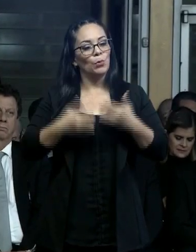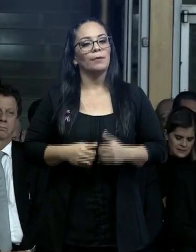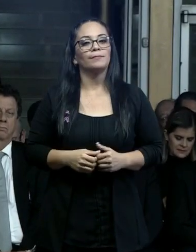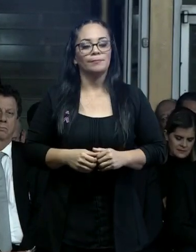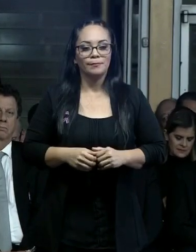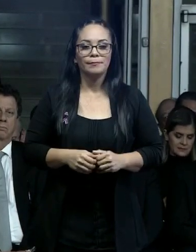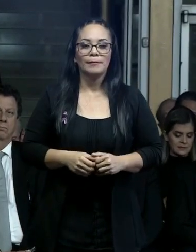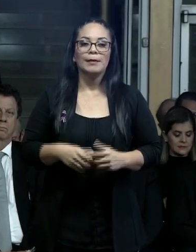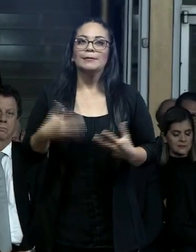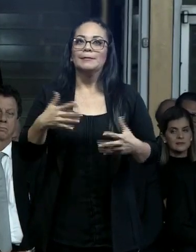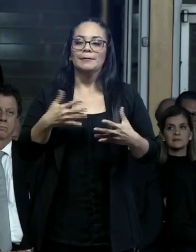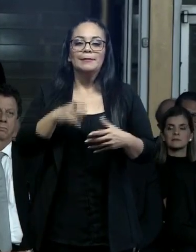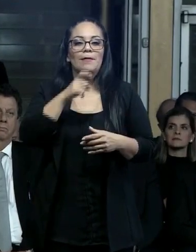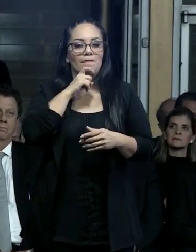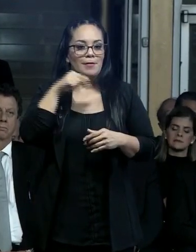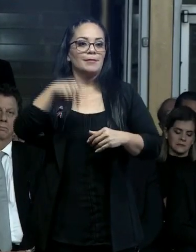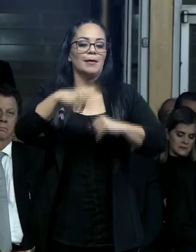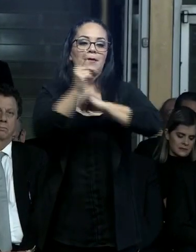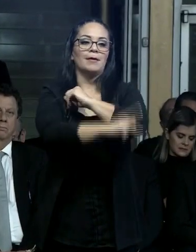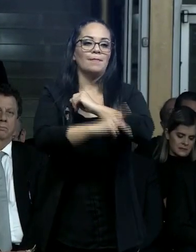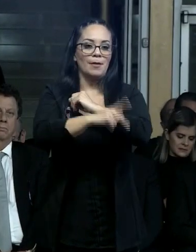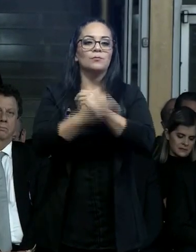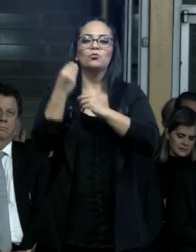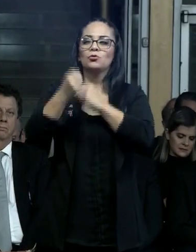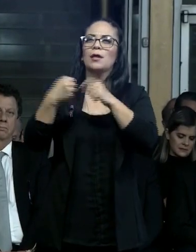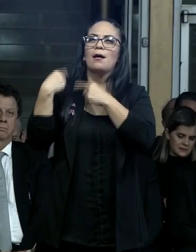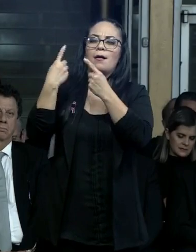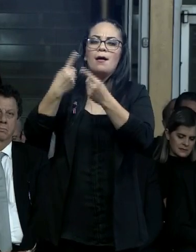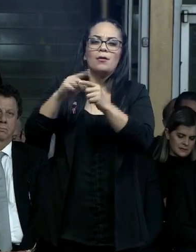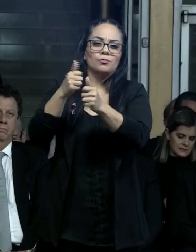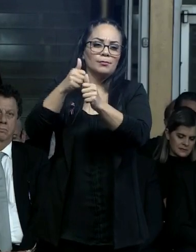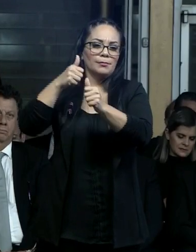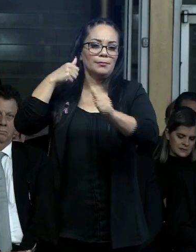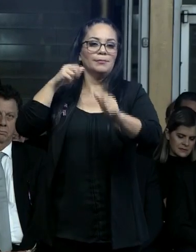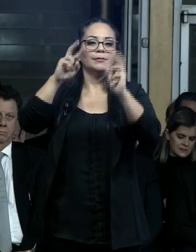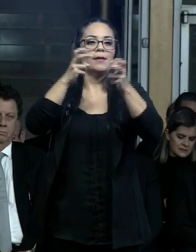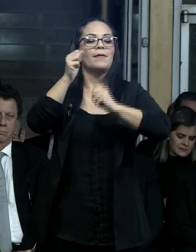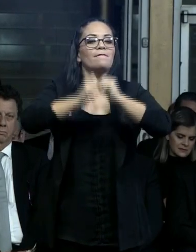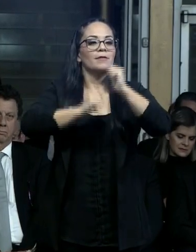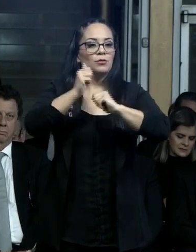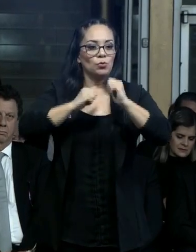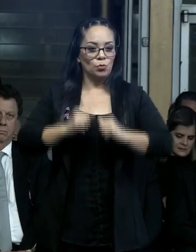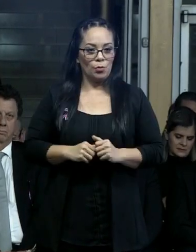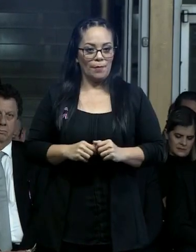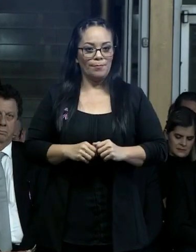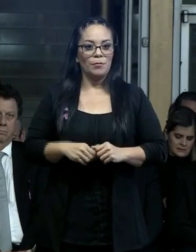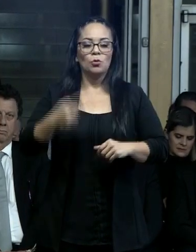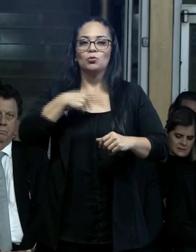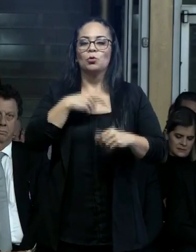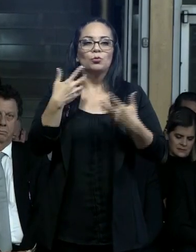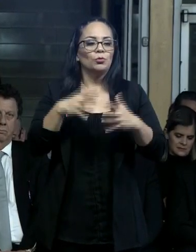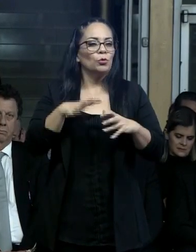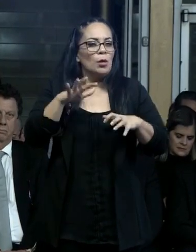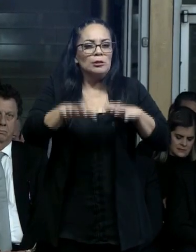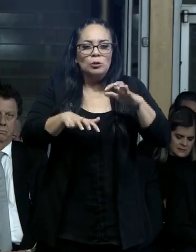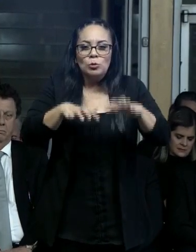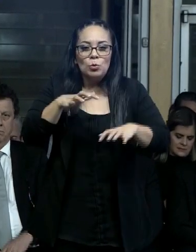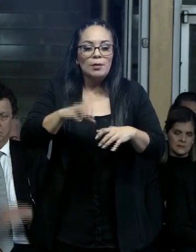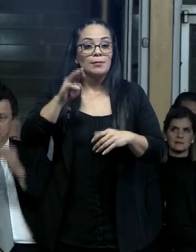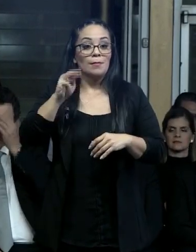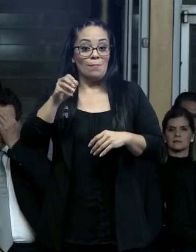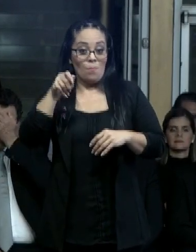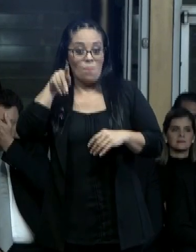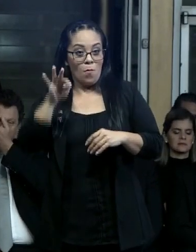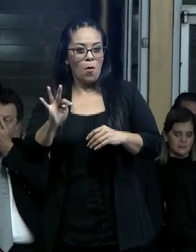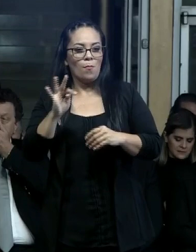que nos comprime en un país que lleva décadas de rezago en la infraestructura. Con las uñas, los muchachos de Obras Públicas del